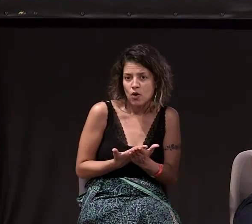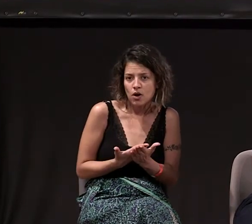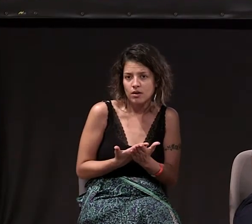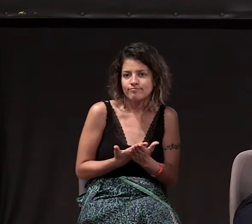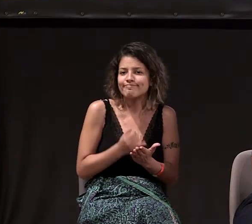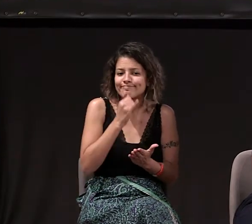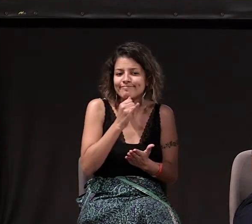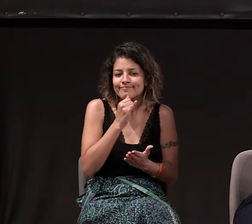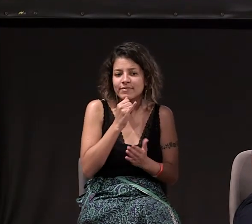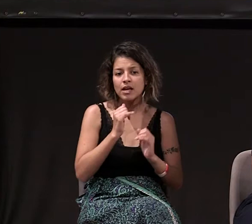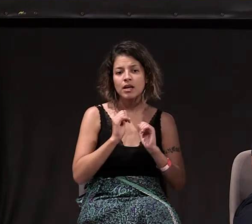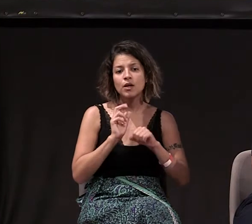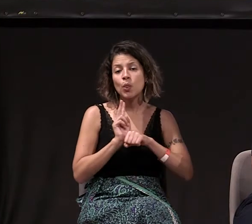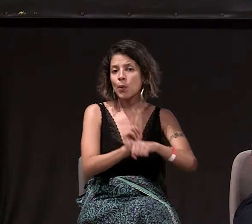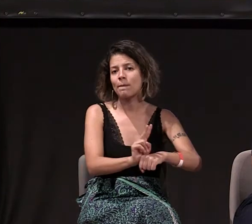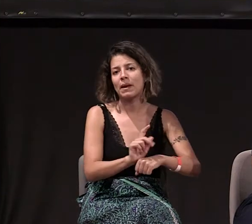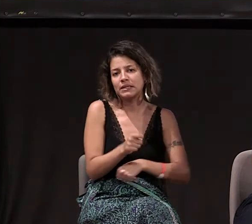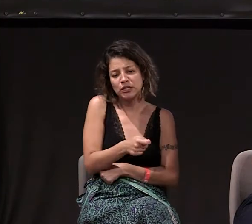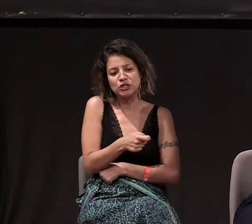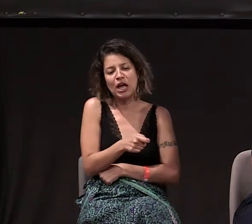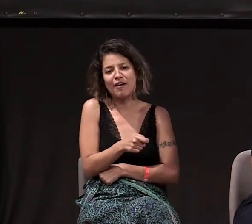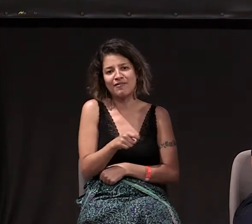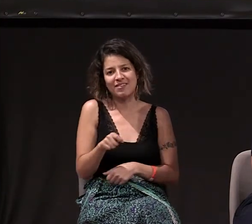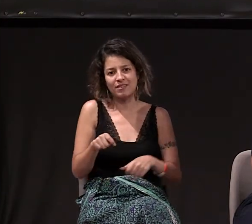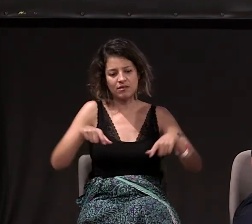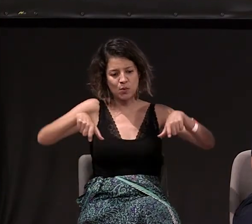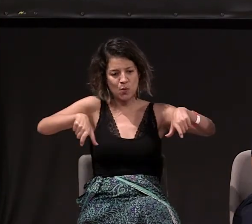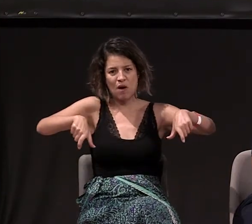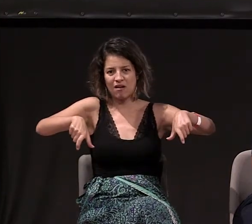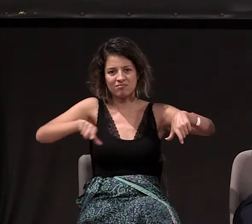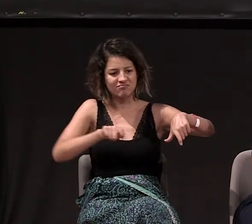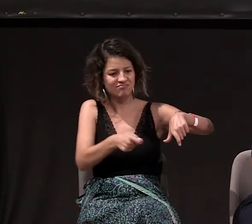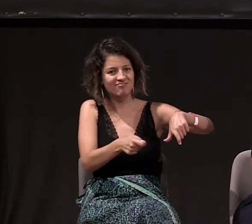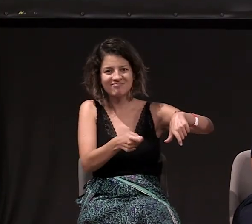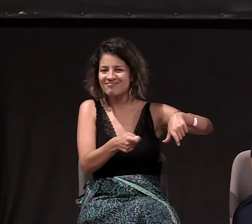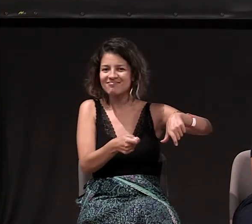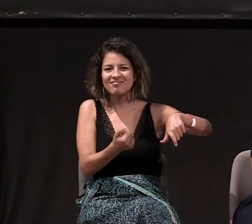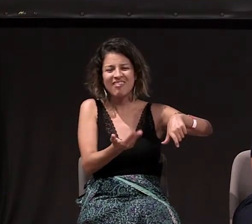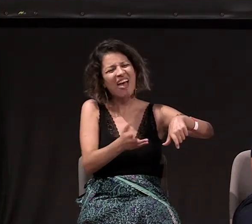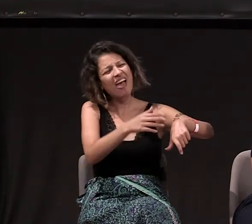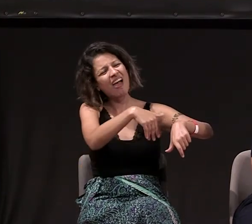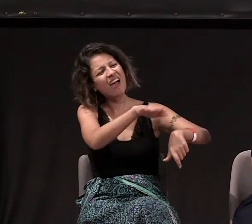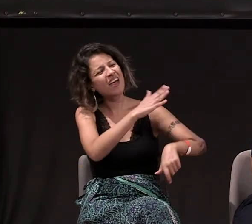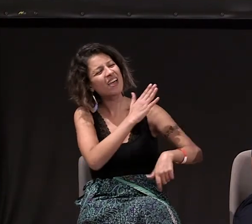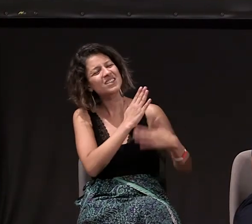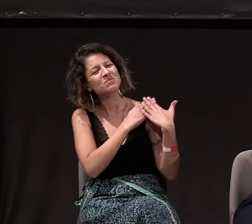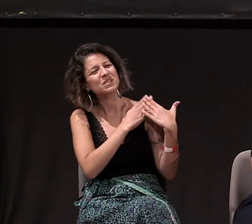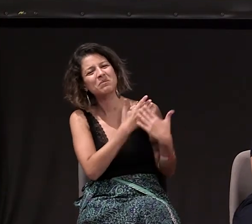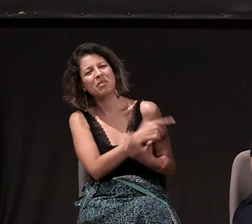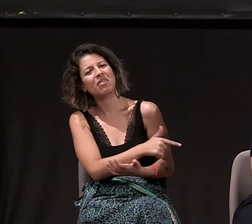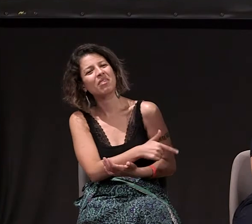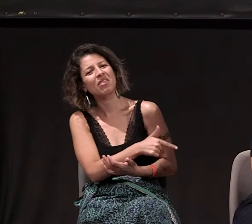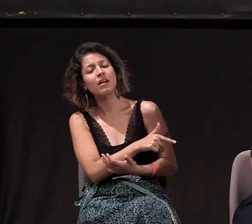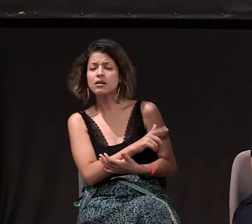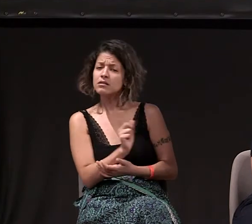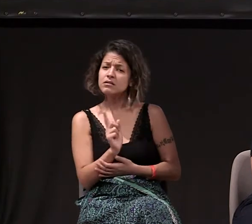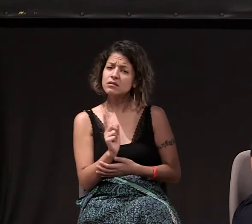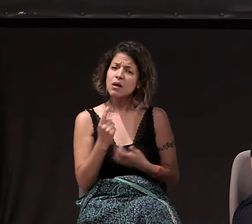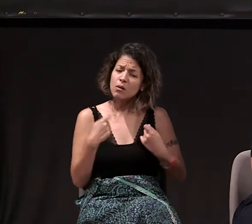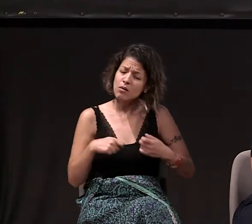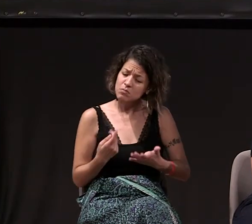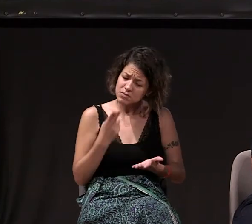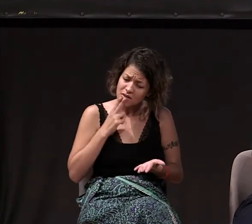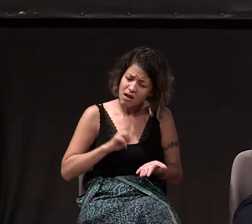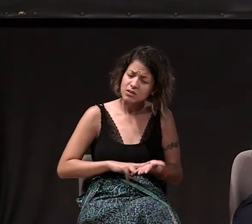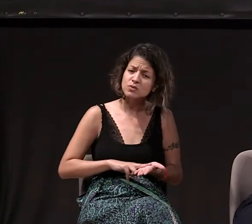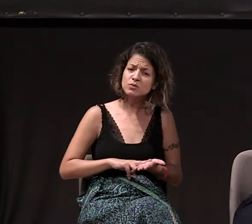de esporte, porque, não, eles são irresponsáveis. Então, é isso que a gente tem que mudar. Tem que assumir, educador, educadora, pai, mãe,